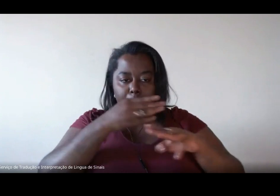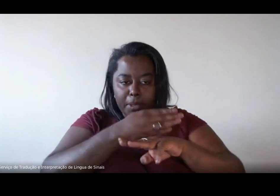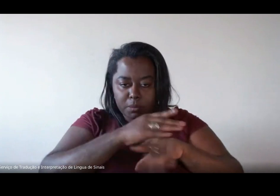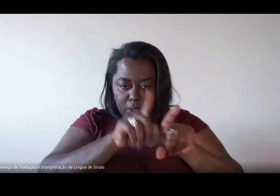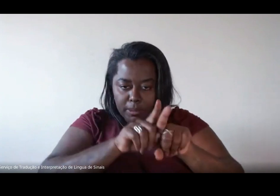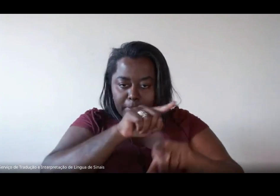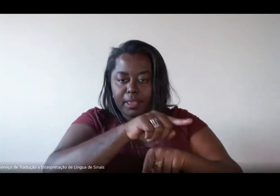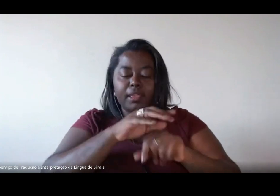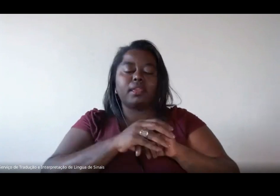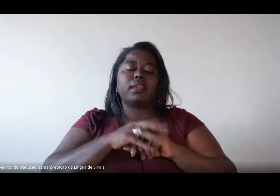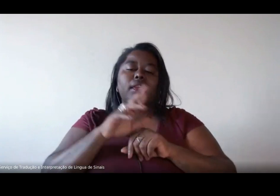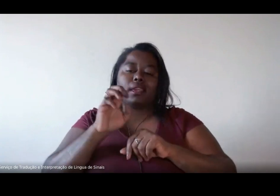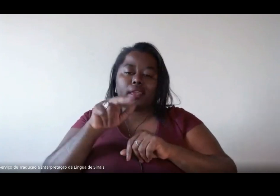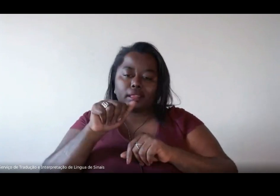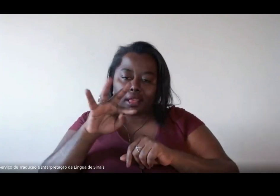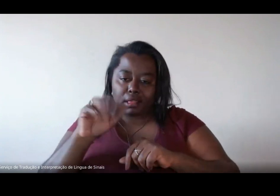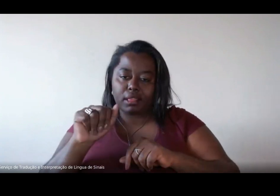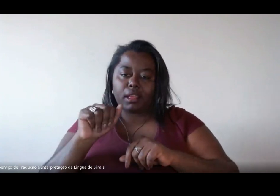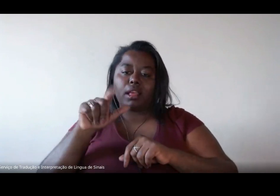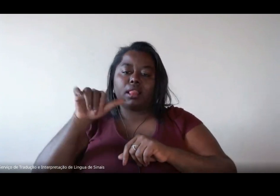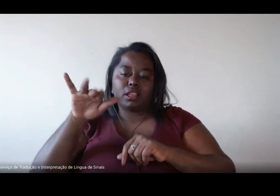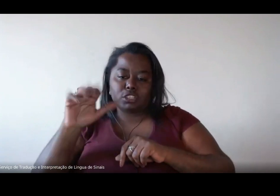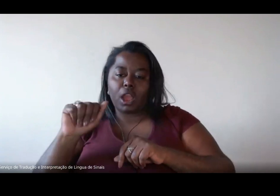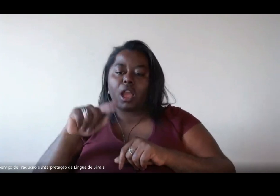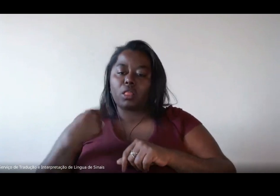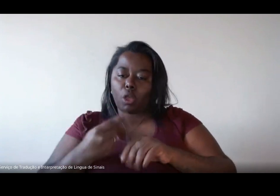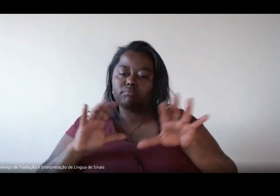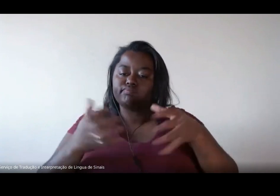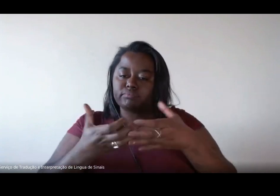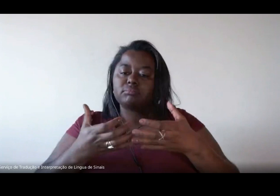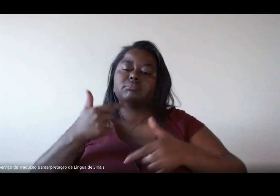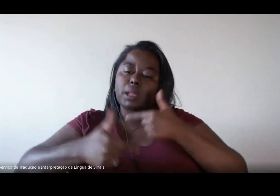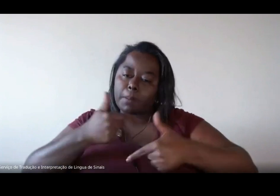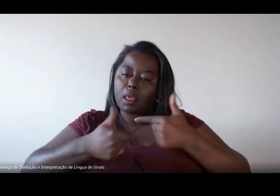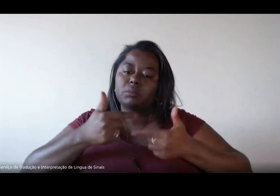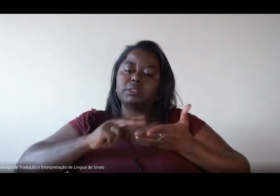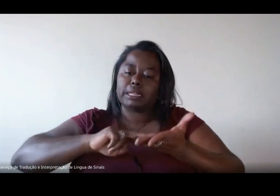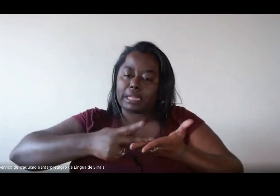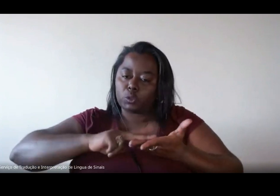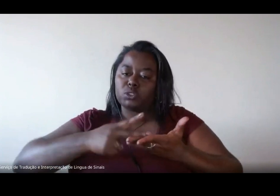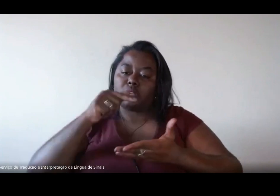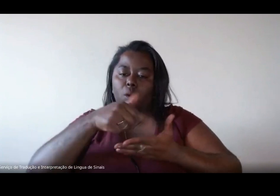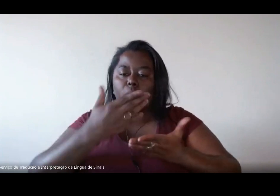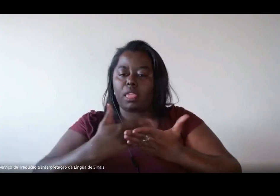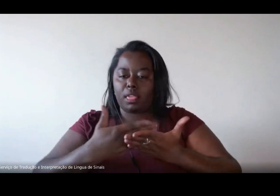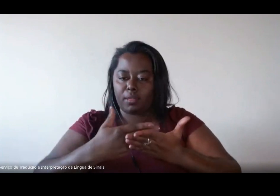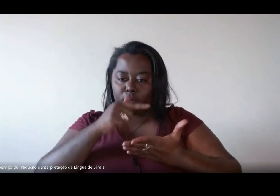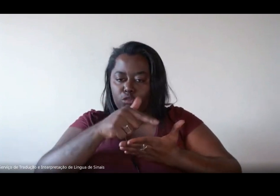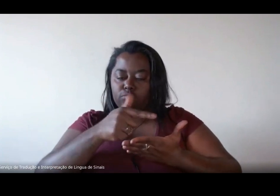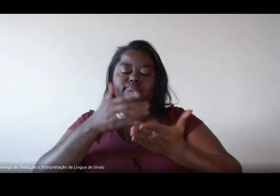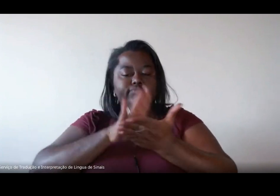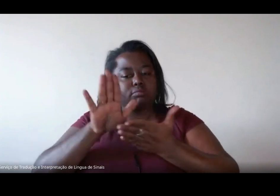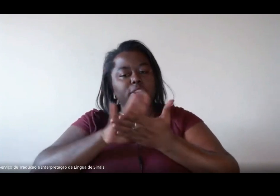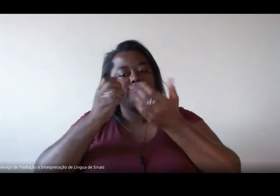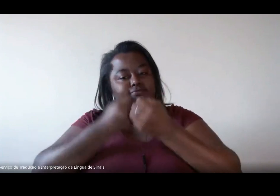Ida, da Renata, da Lígia, que está aí, né? Muitos colegas pesquisadores,